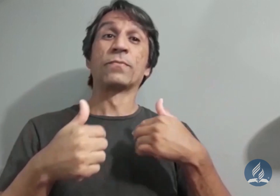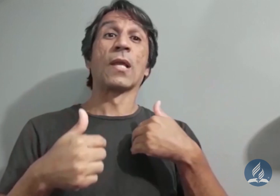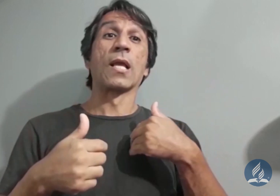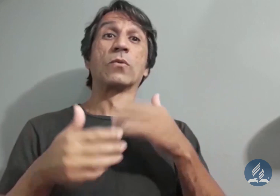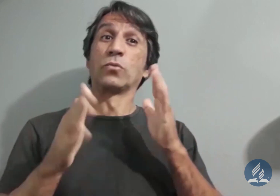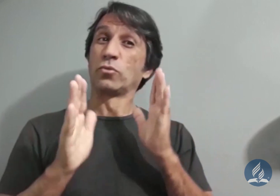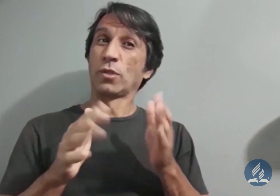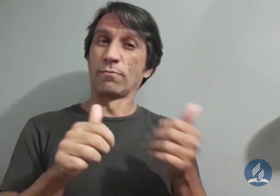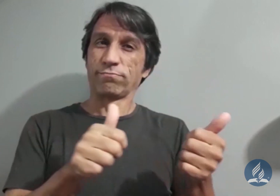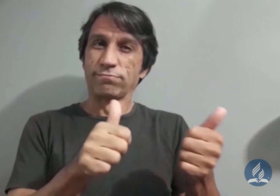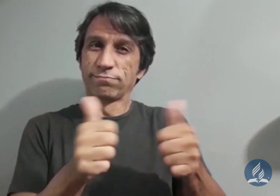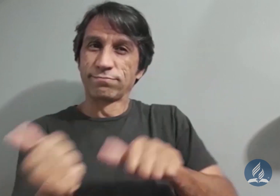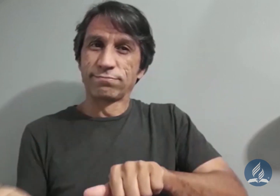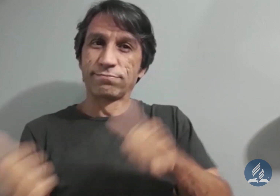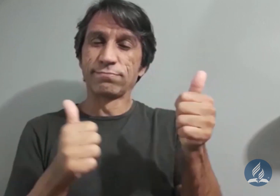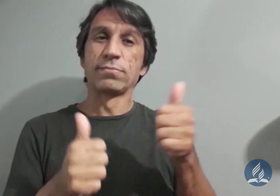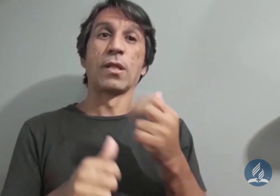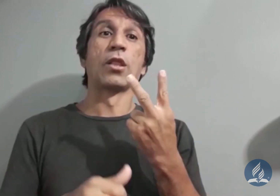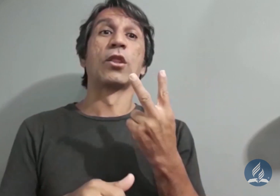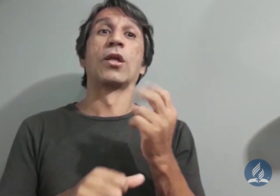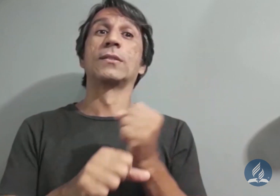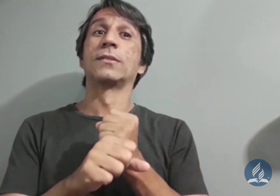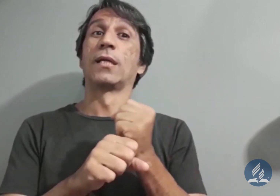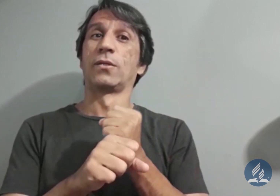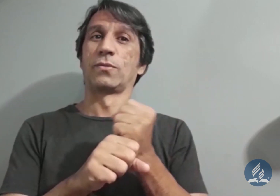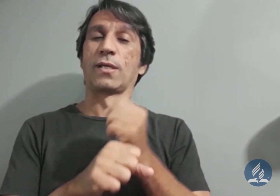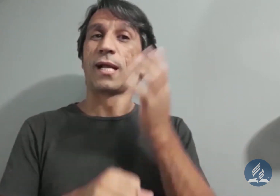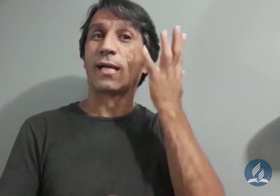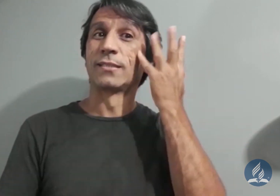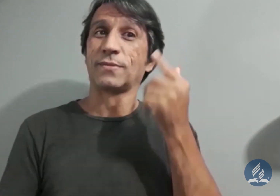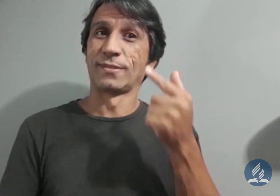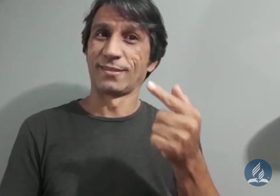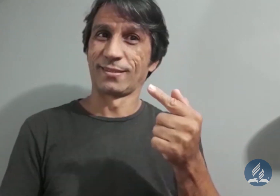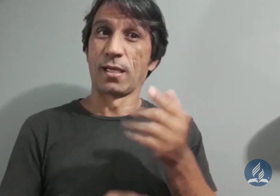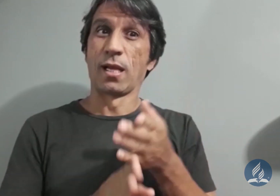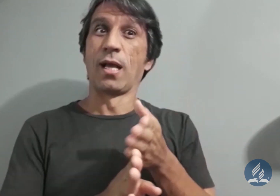certo? E eu já me batizei fazem 2 anos que eu sou